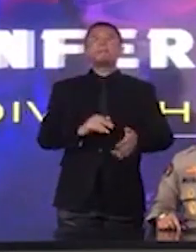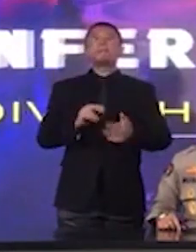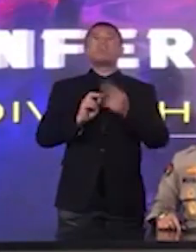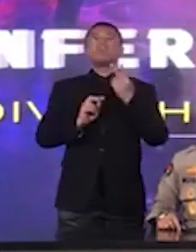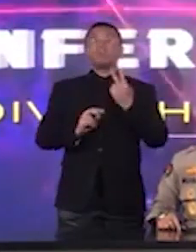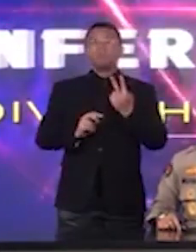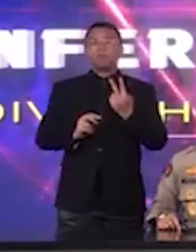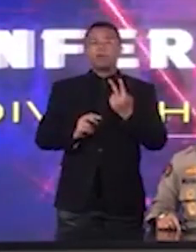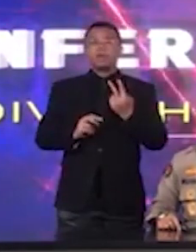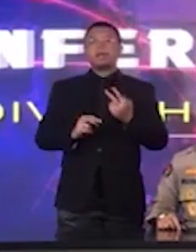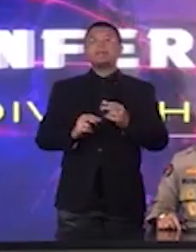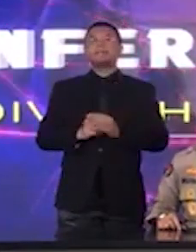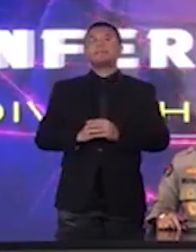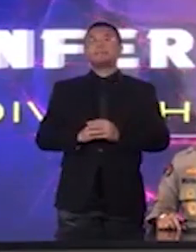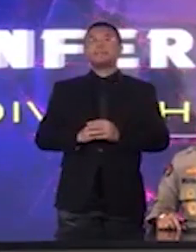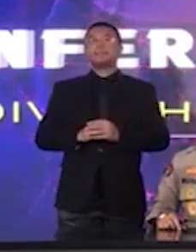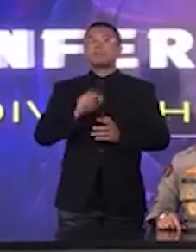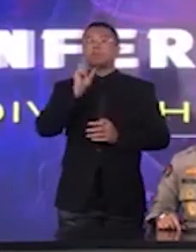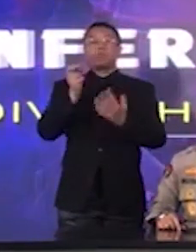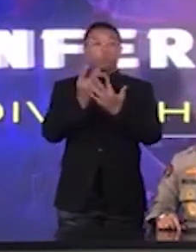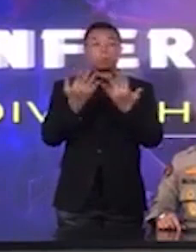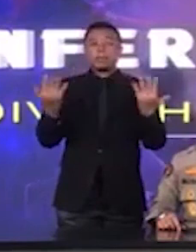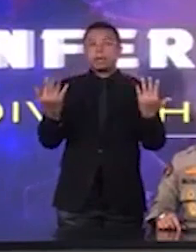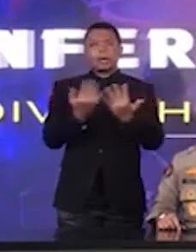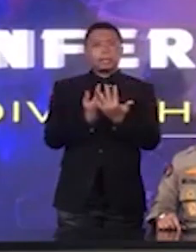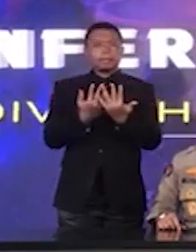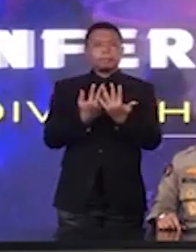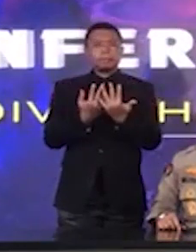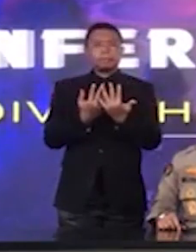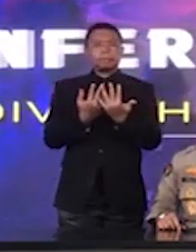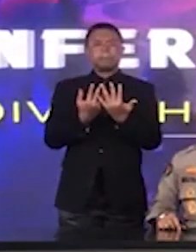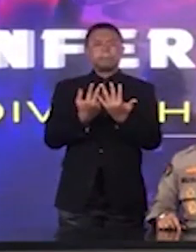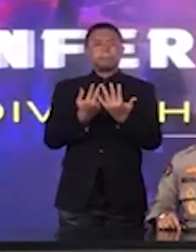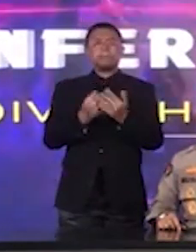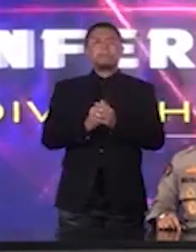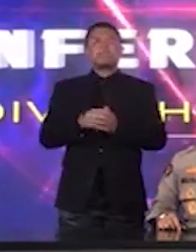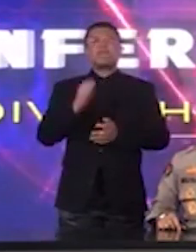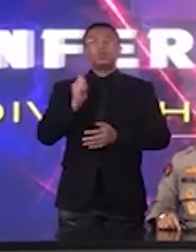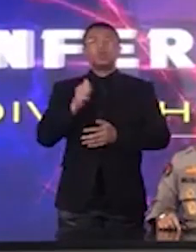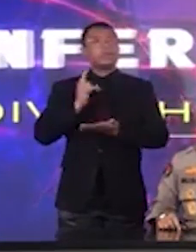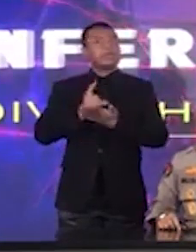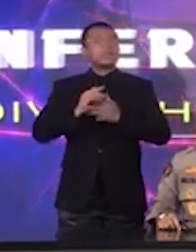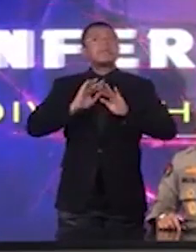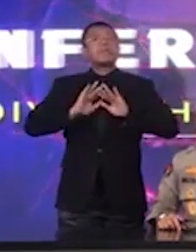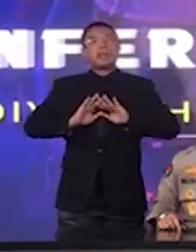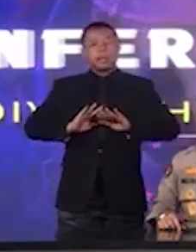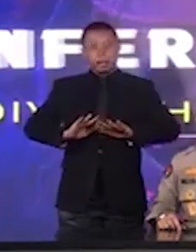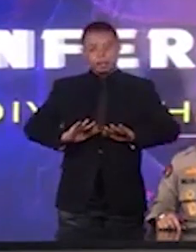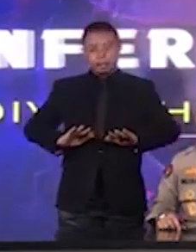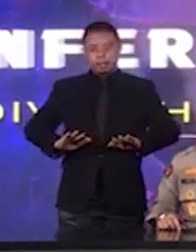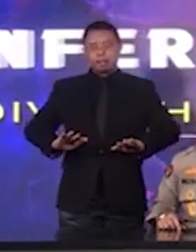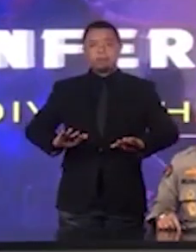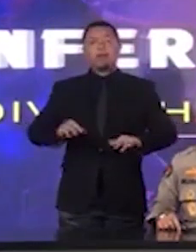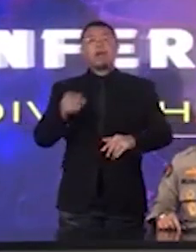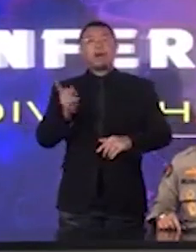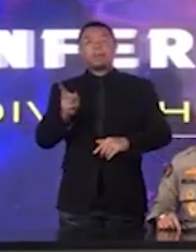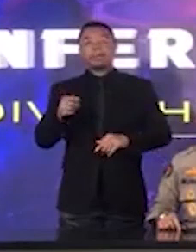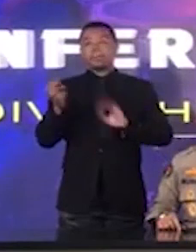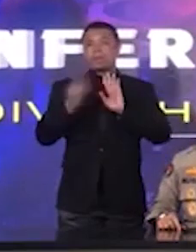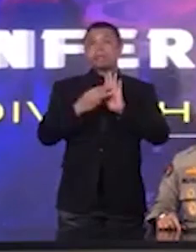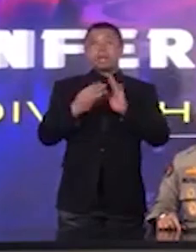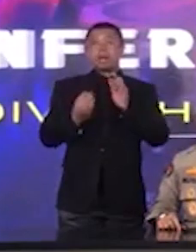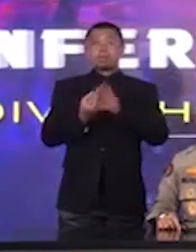Lalu juga yang kedua, kepada masyarakat agar tetap tenang dengan adanya